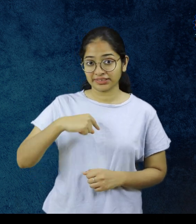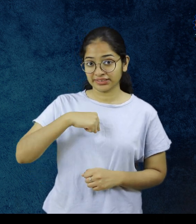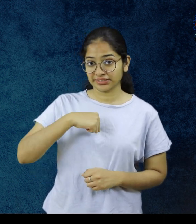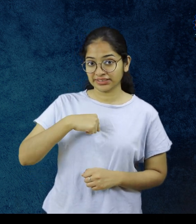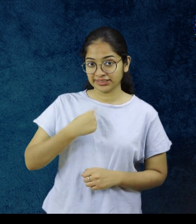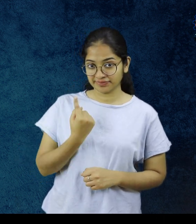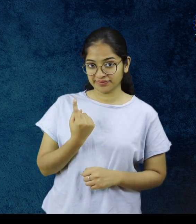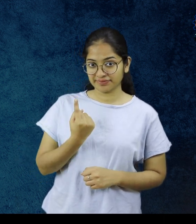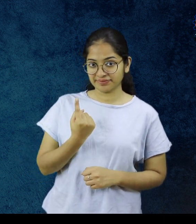खुद